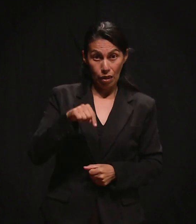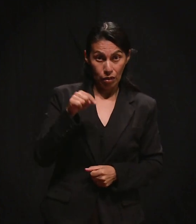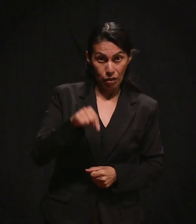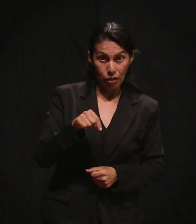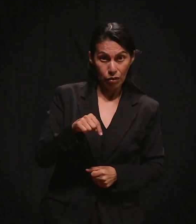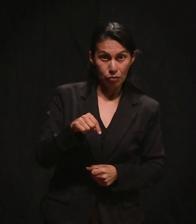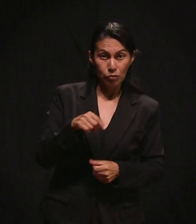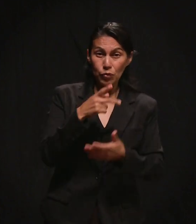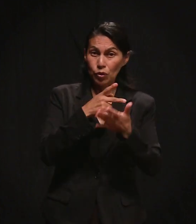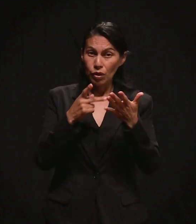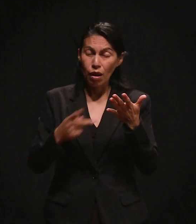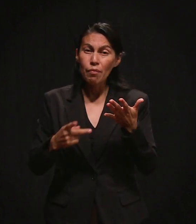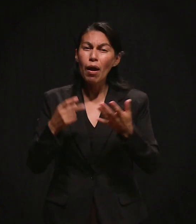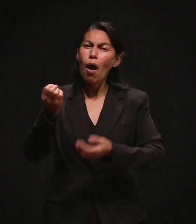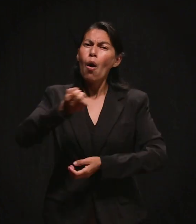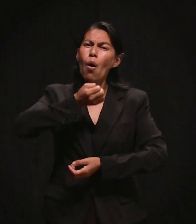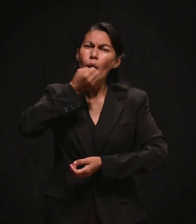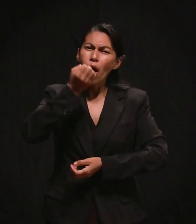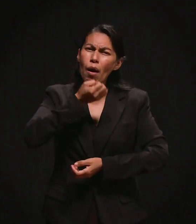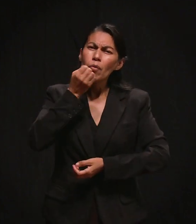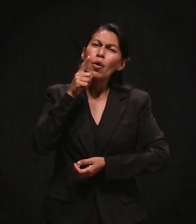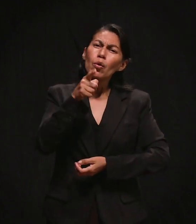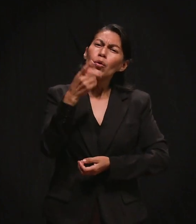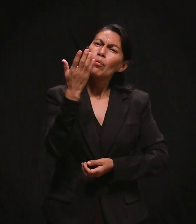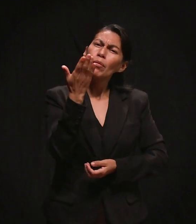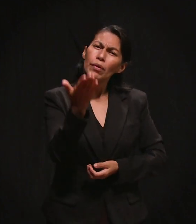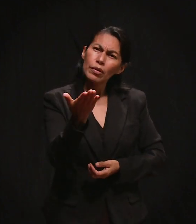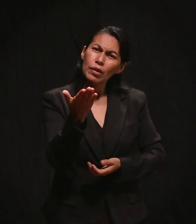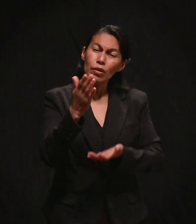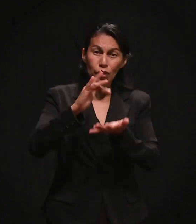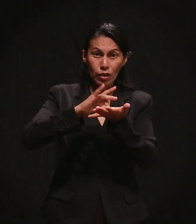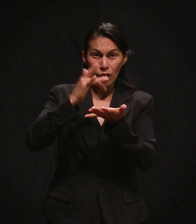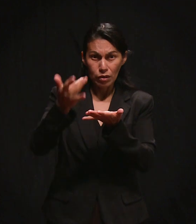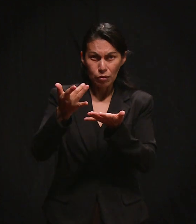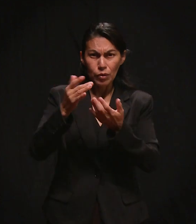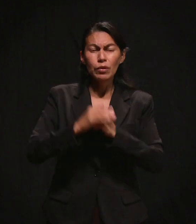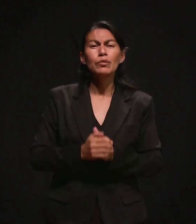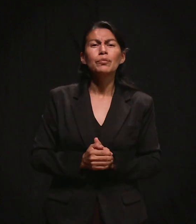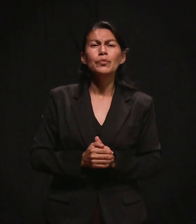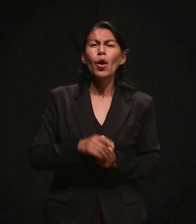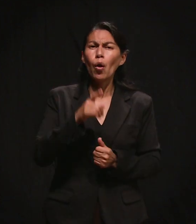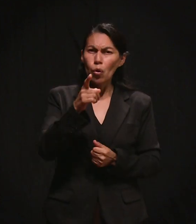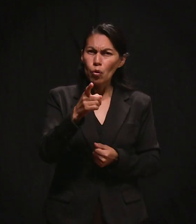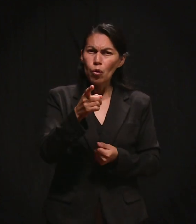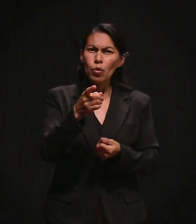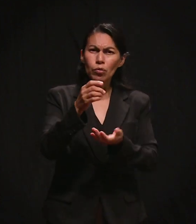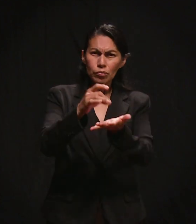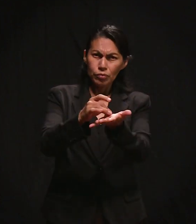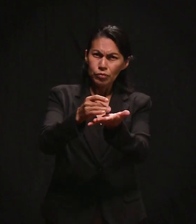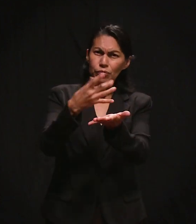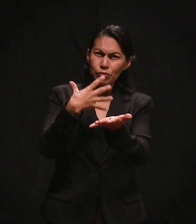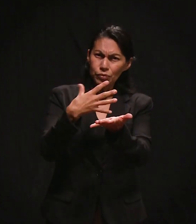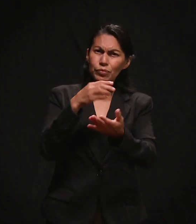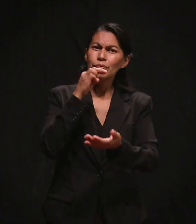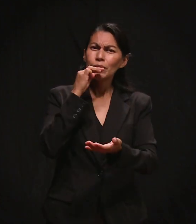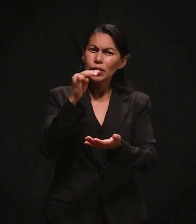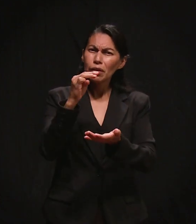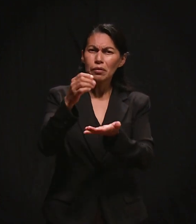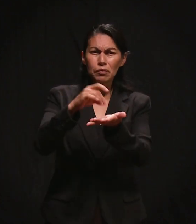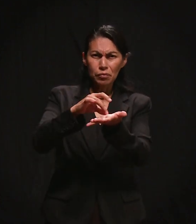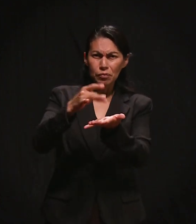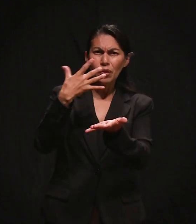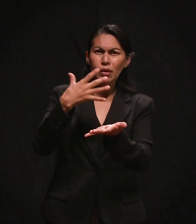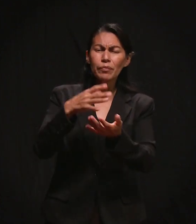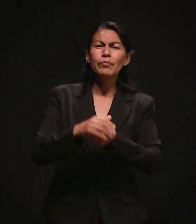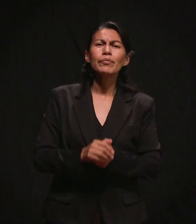pedidos de oración y por tus agradecimientos. Envíalos para que a través de los medios que están